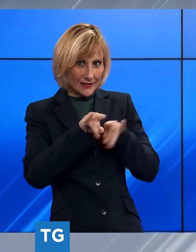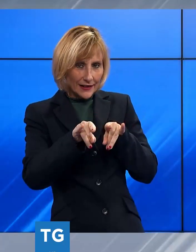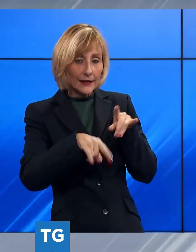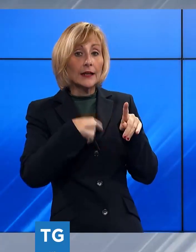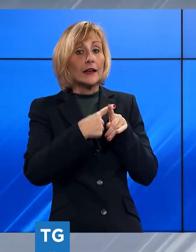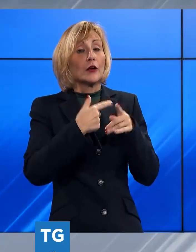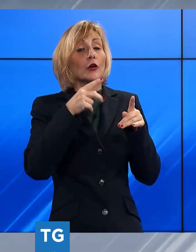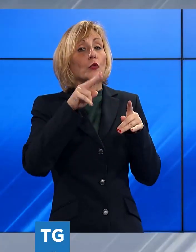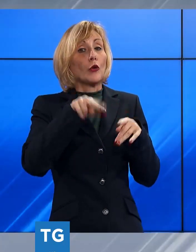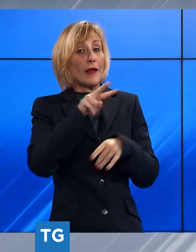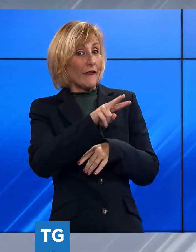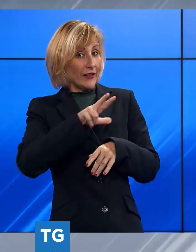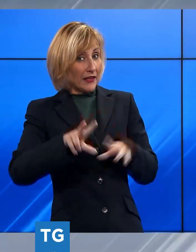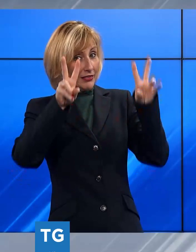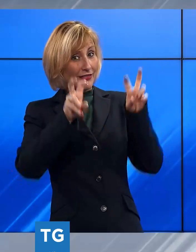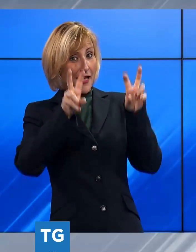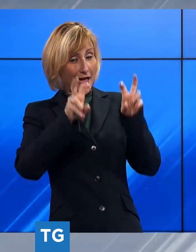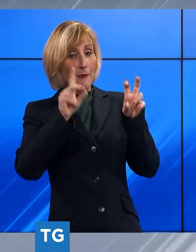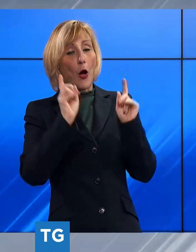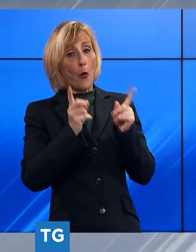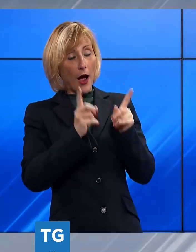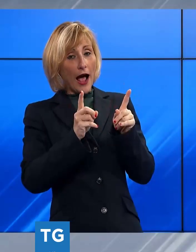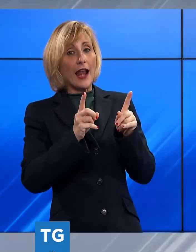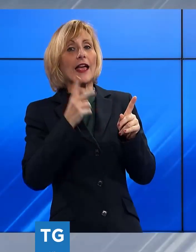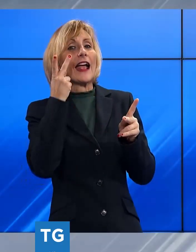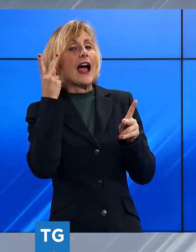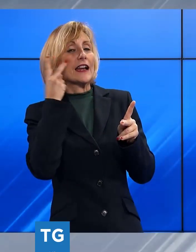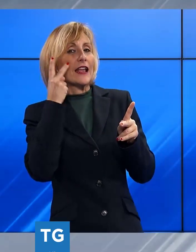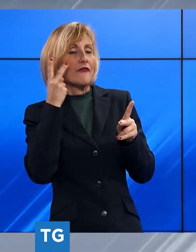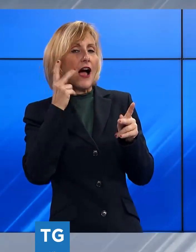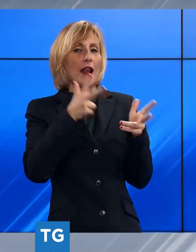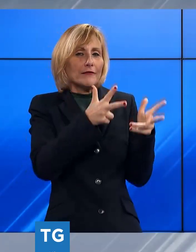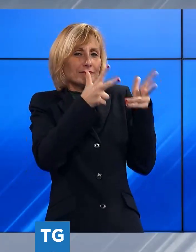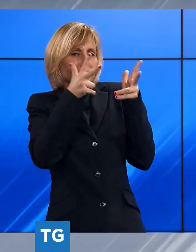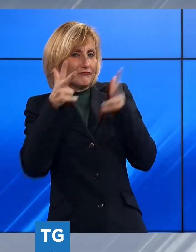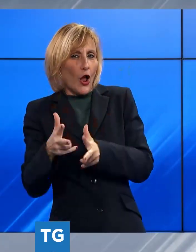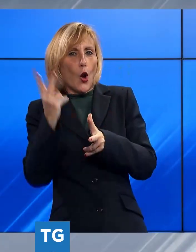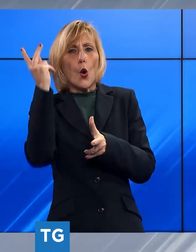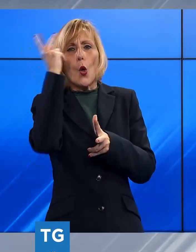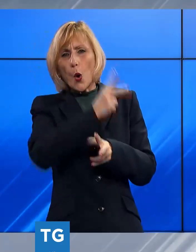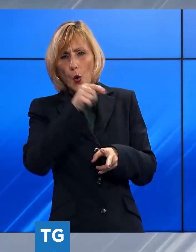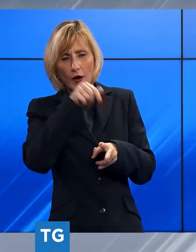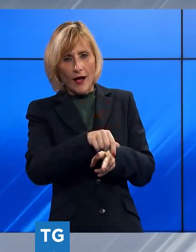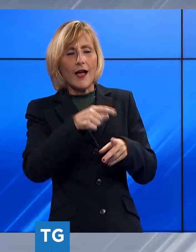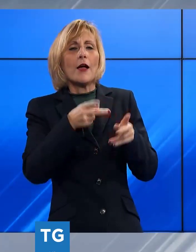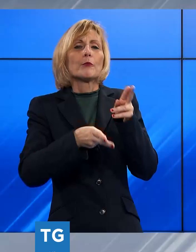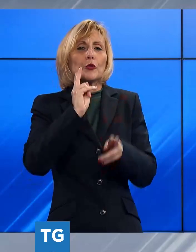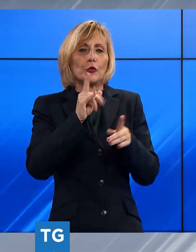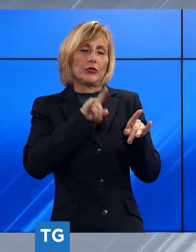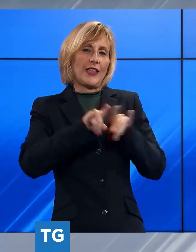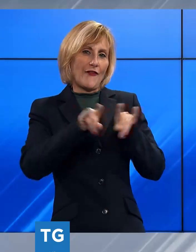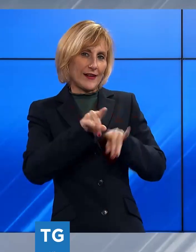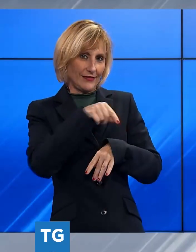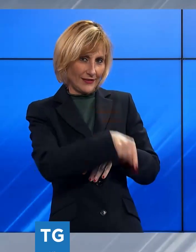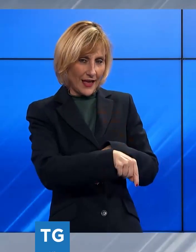avrà un tema anche che si rifà a un carnevale esportato in Lucchesia quindi un motivo ancora di maggior divertimento e